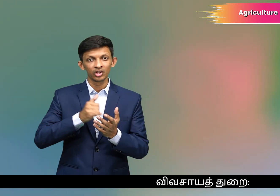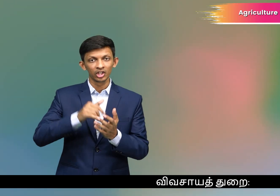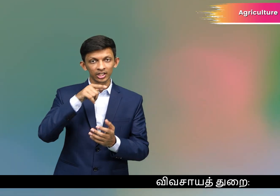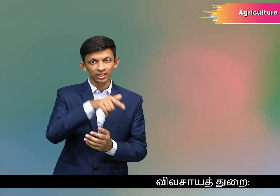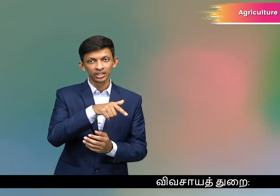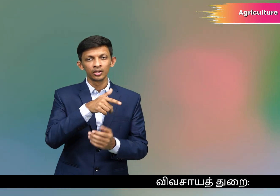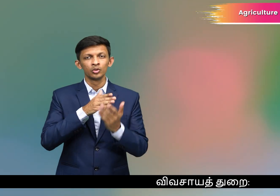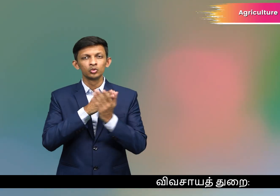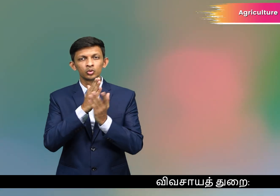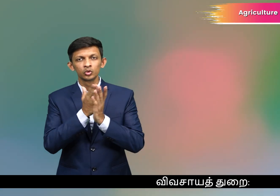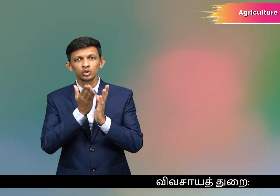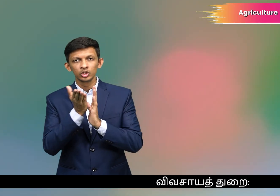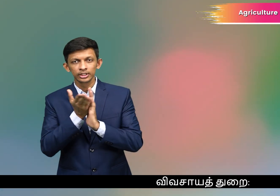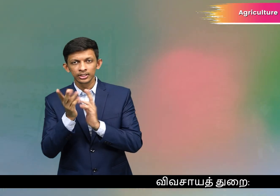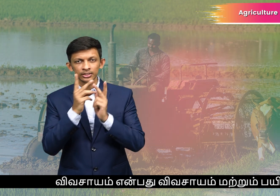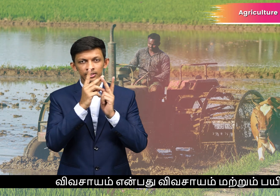விவசாயத்துறை.